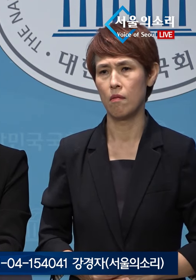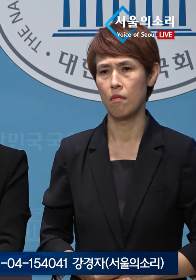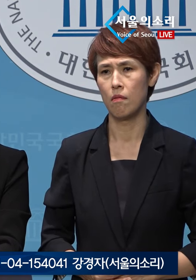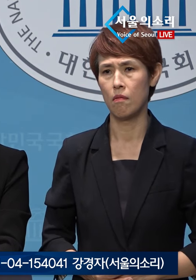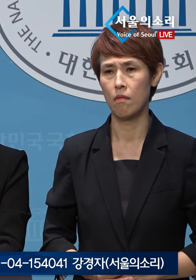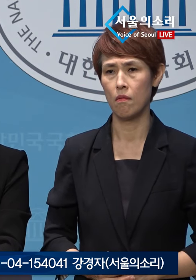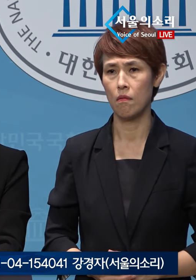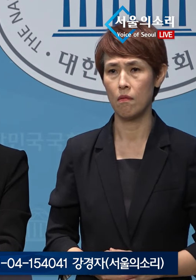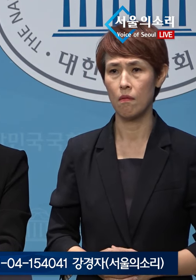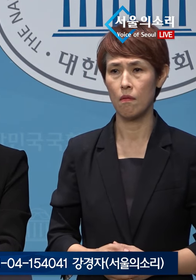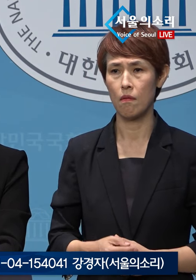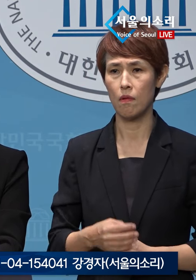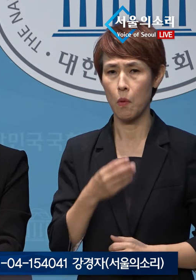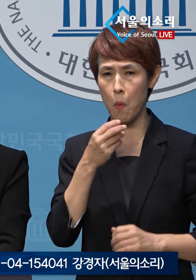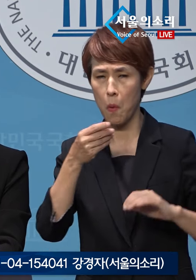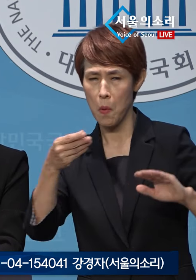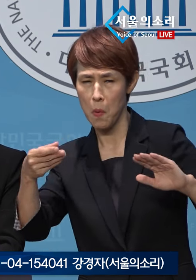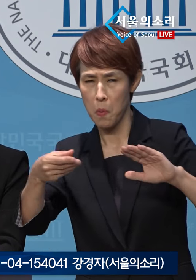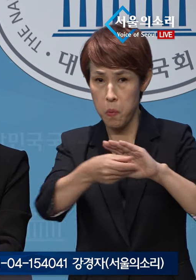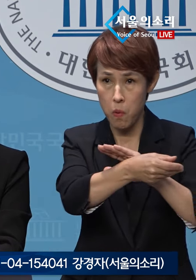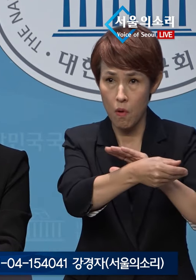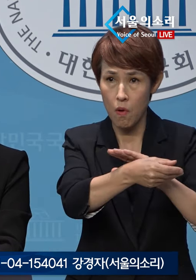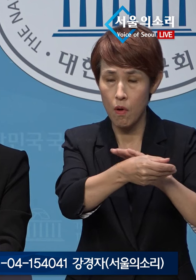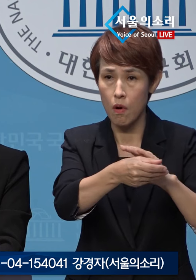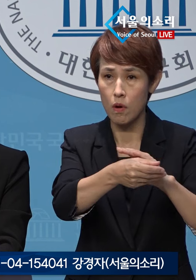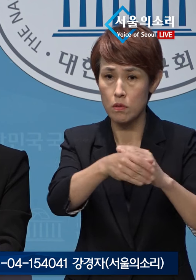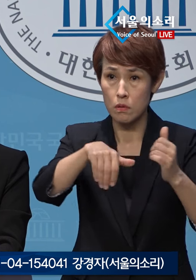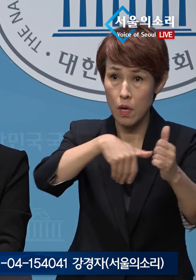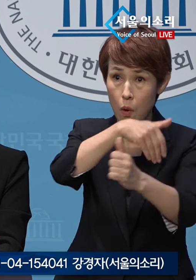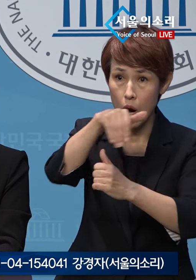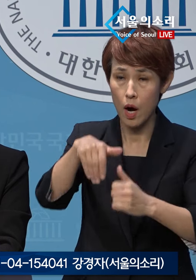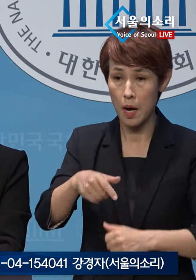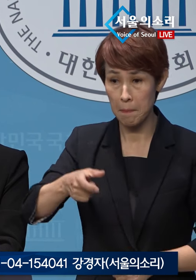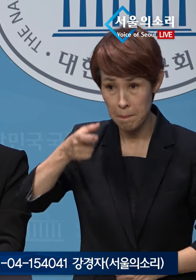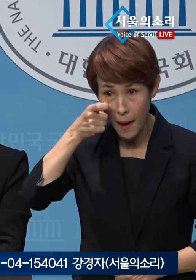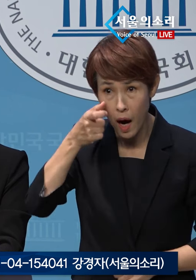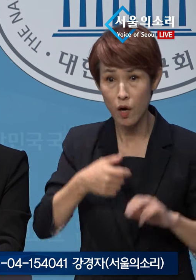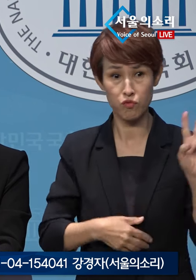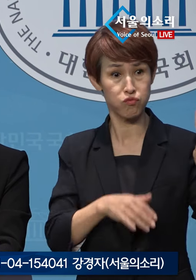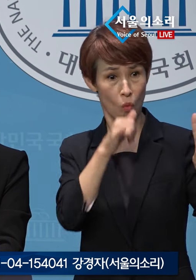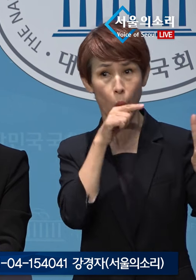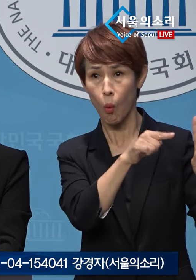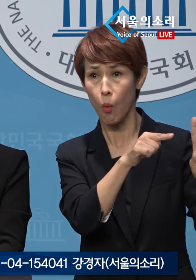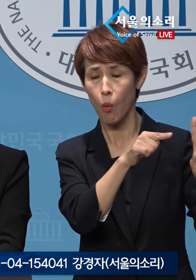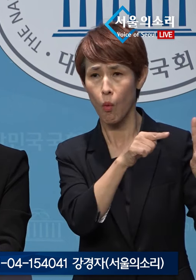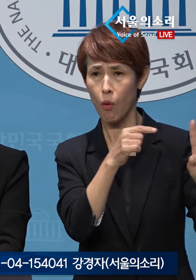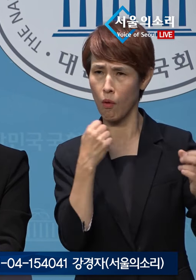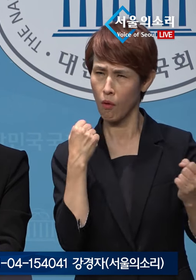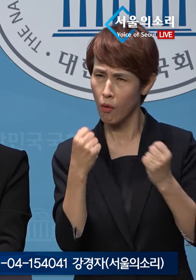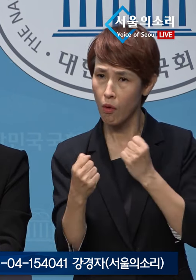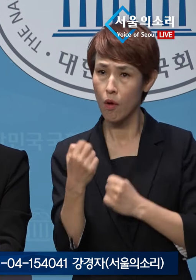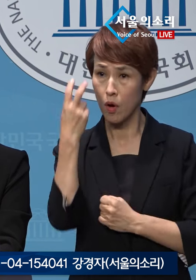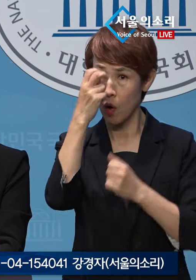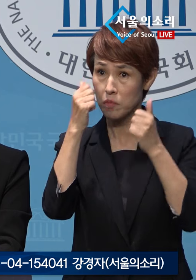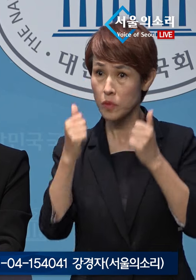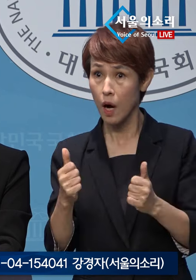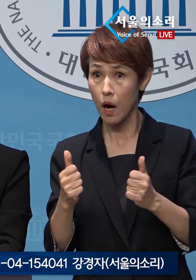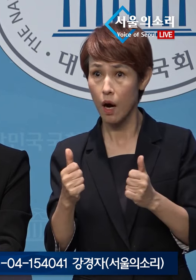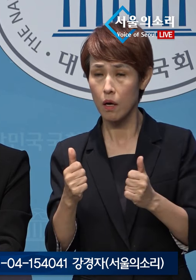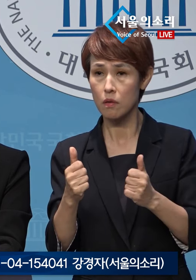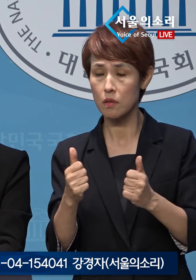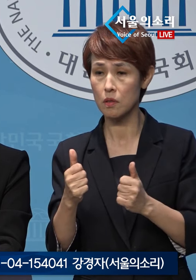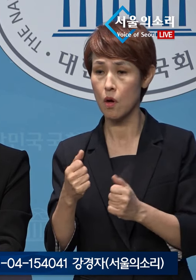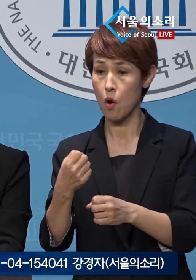이처럼 뇌물수수의 대가인 부정청탁 정황에 목격자까지 드러났음에도 검찰은 여전히